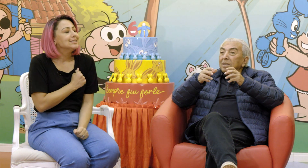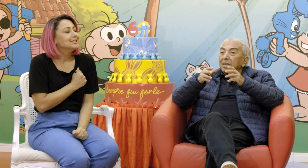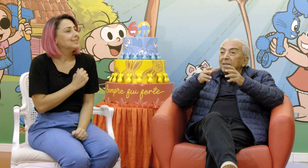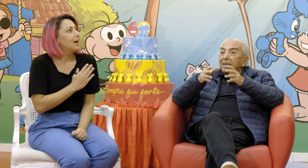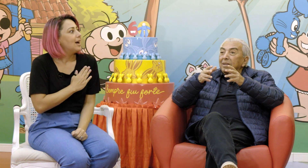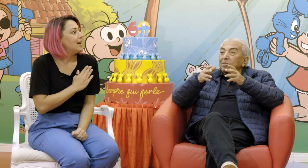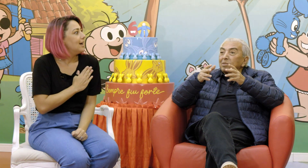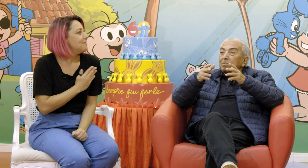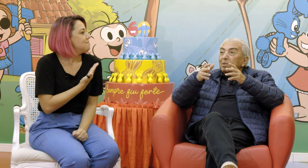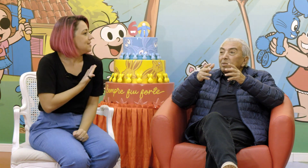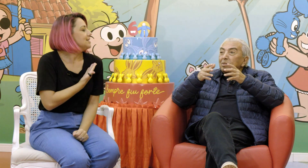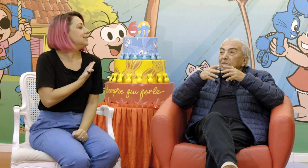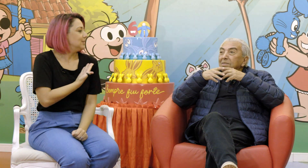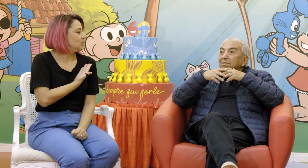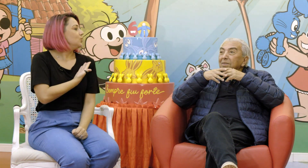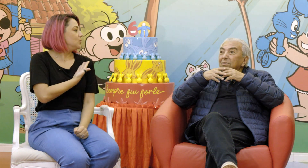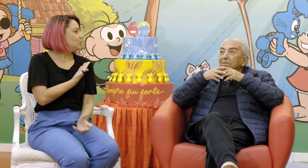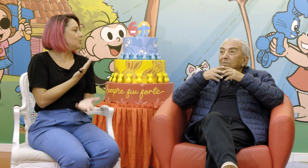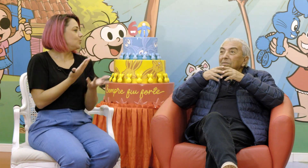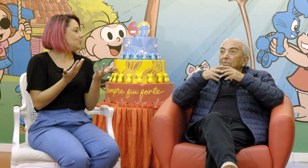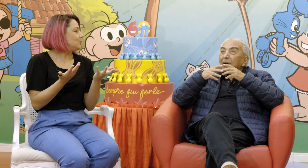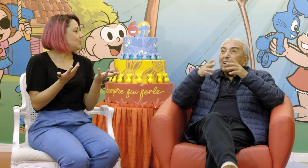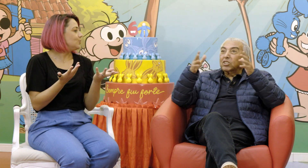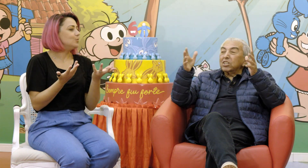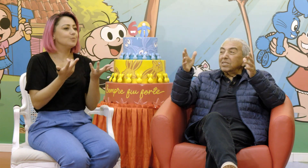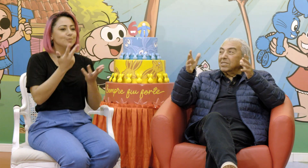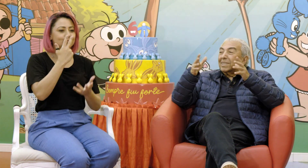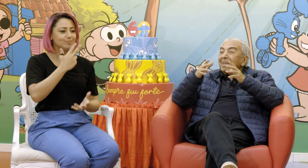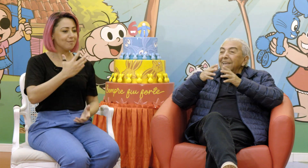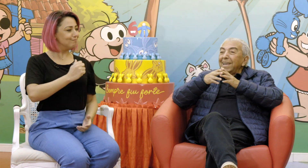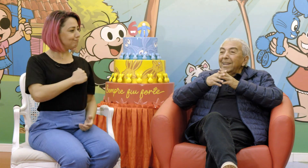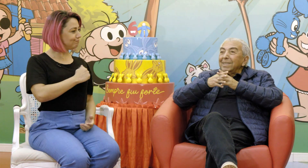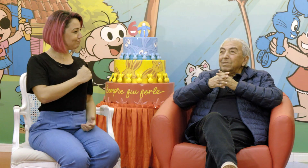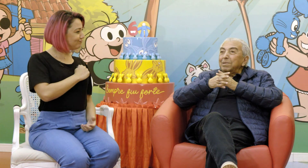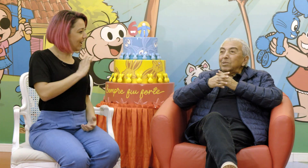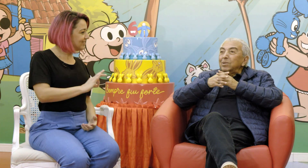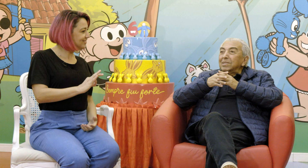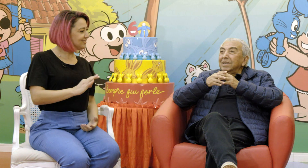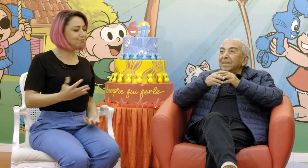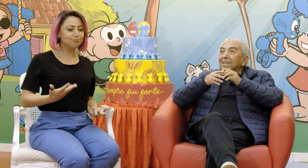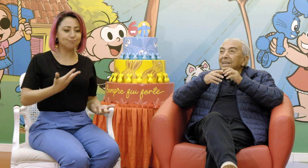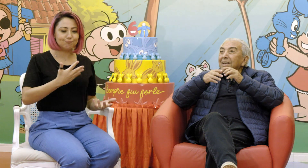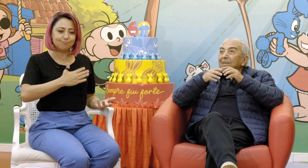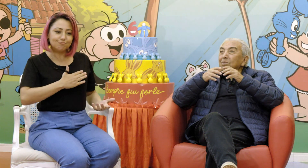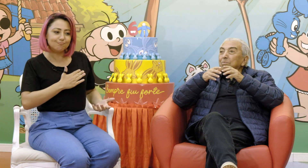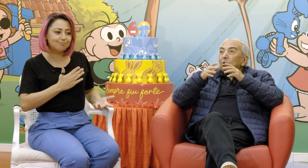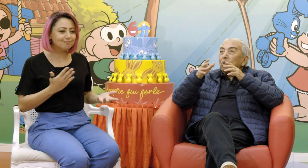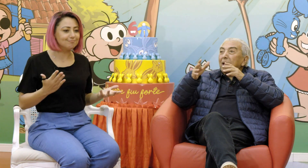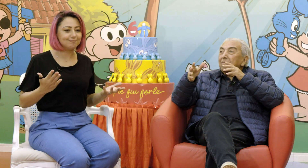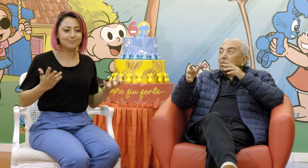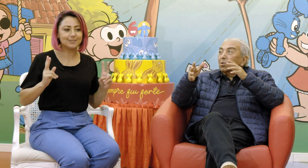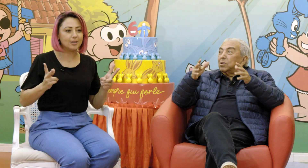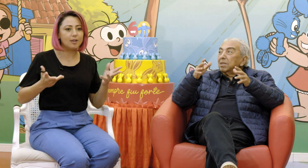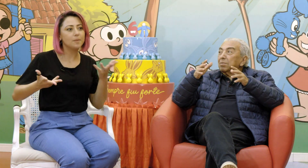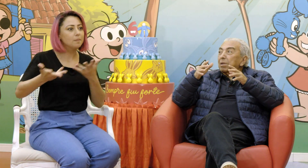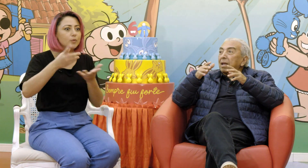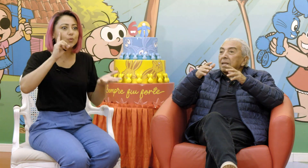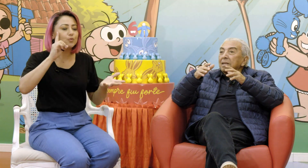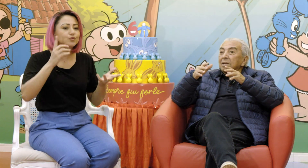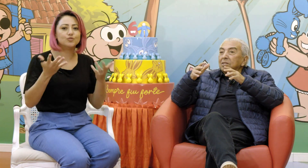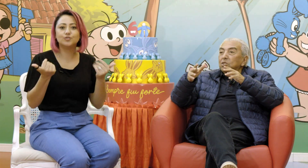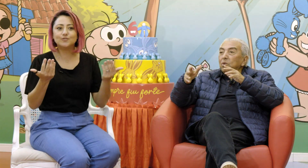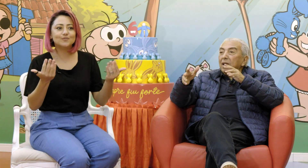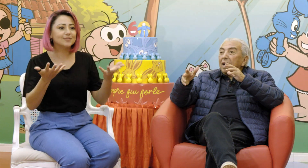amigos, eram os meus faixas, eram as pessoas que eu procurava todo dia